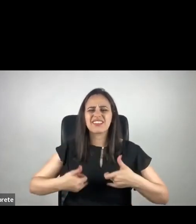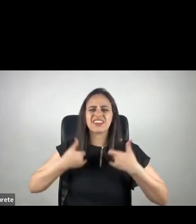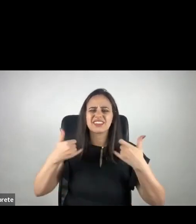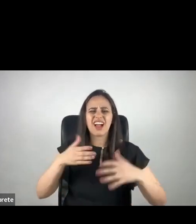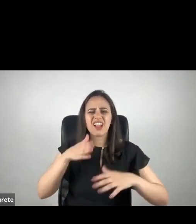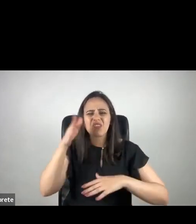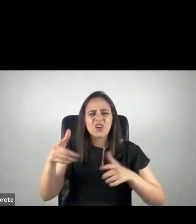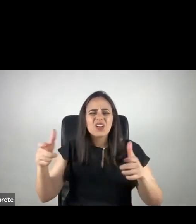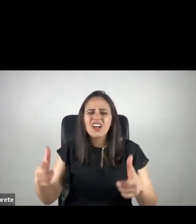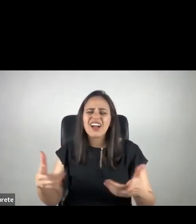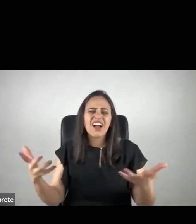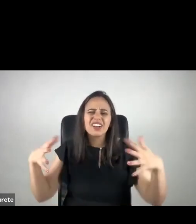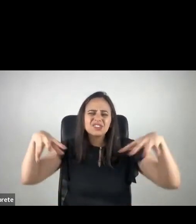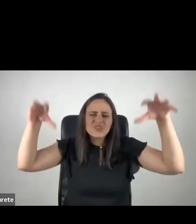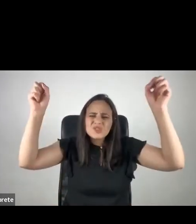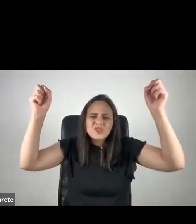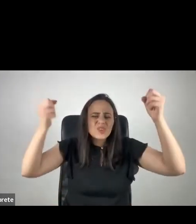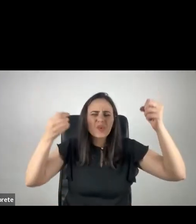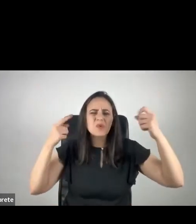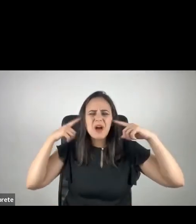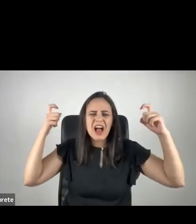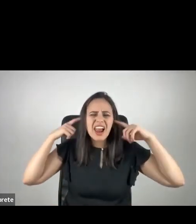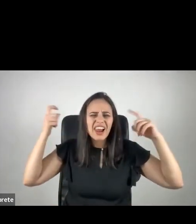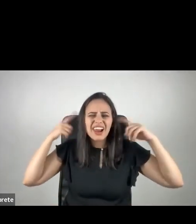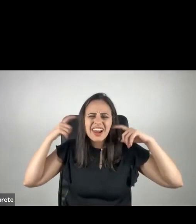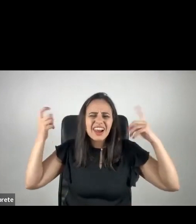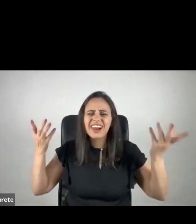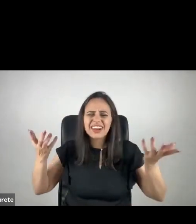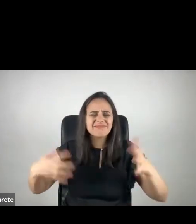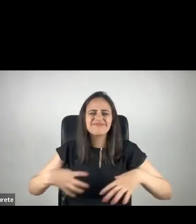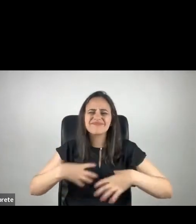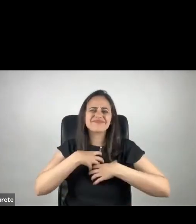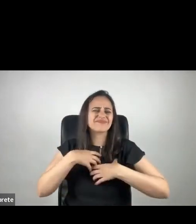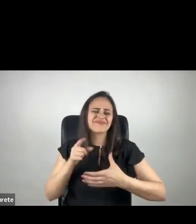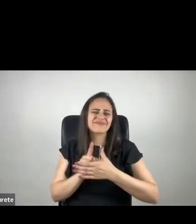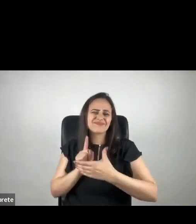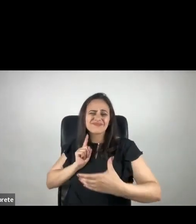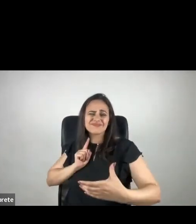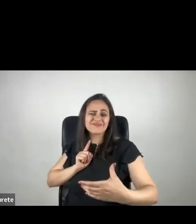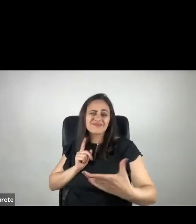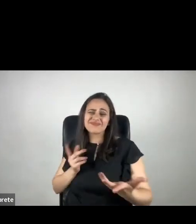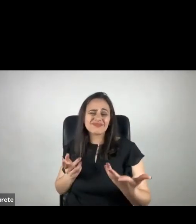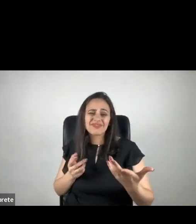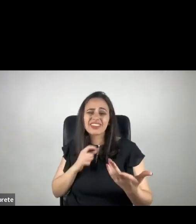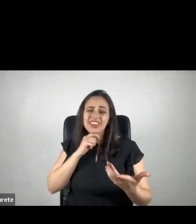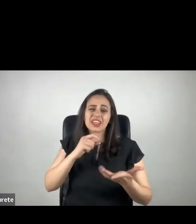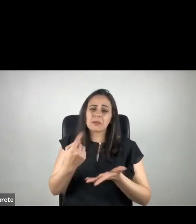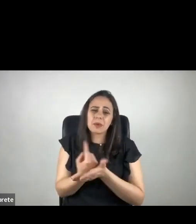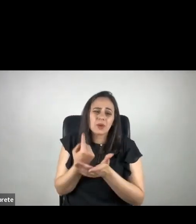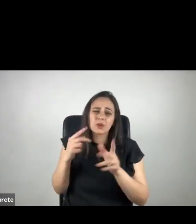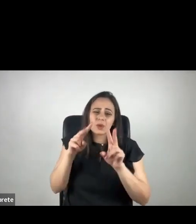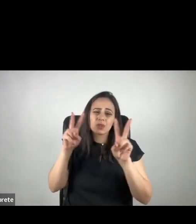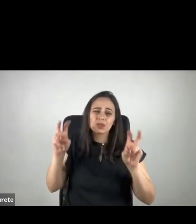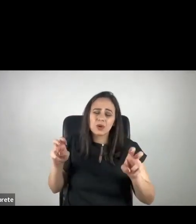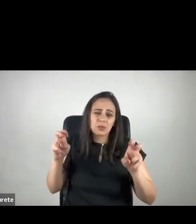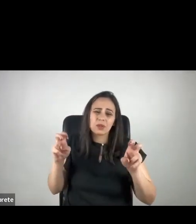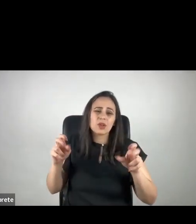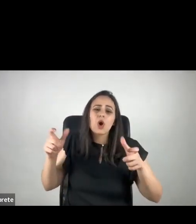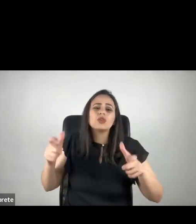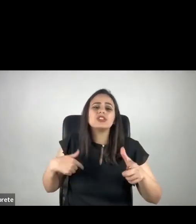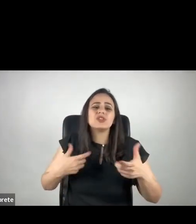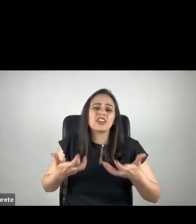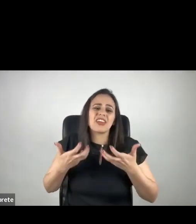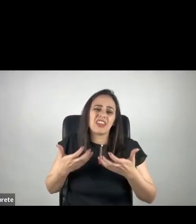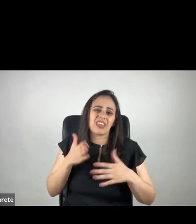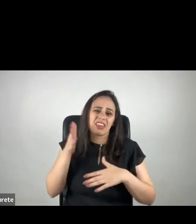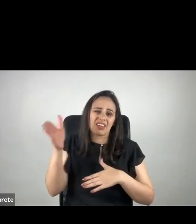num lugar escuro, barulhento, que eu não ia me sentir pertencido? Ninguém me perguntou onde eu gostaria.